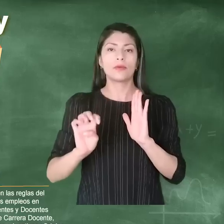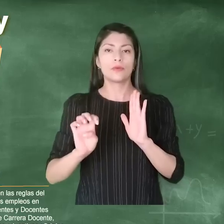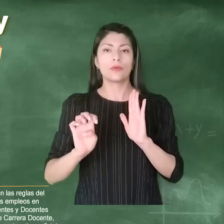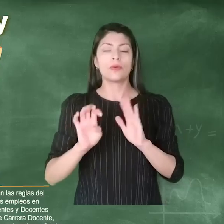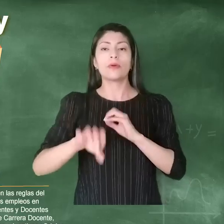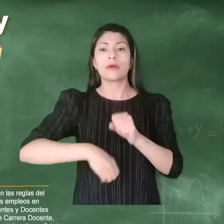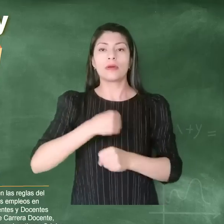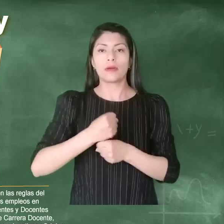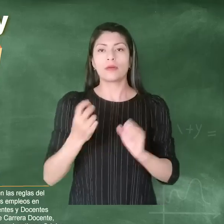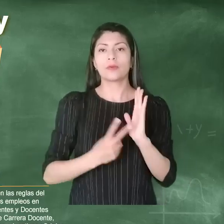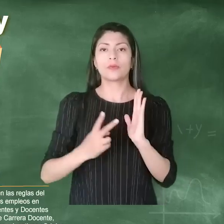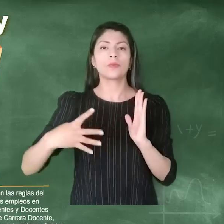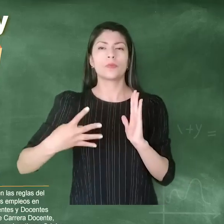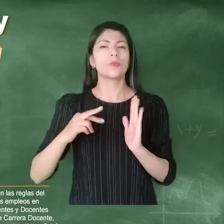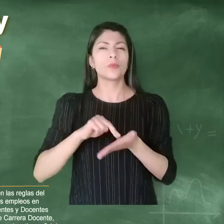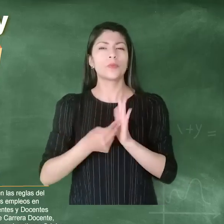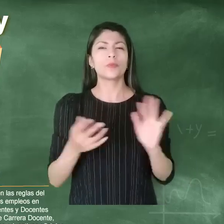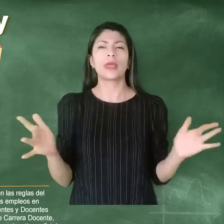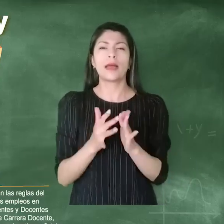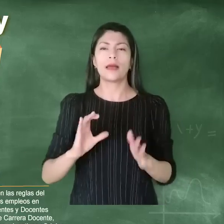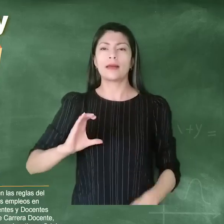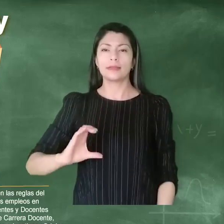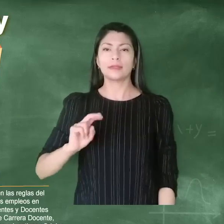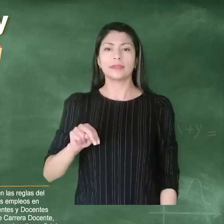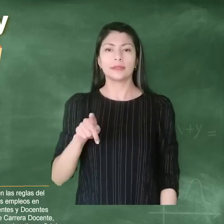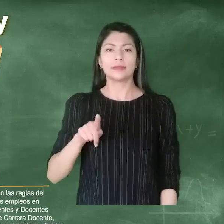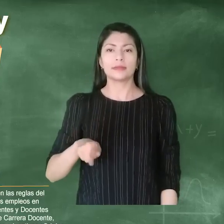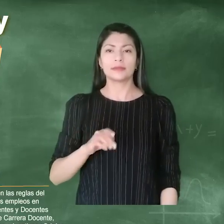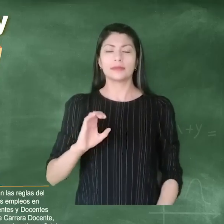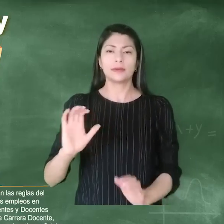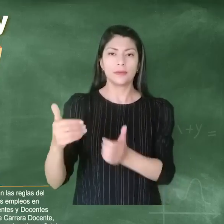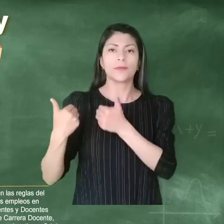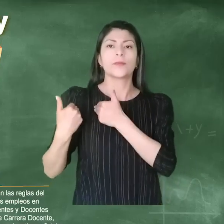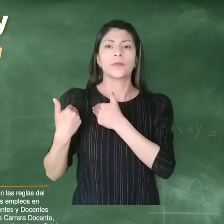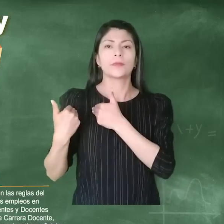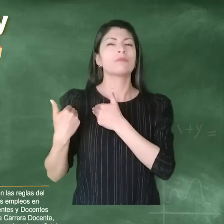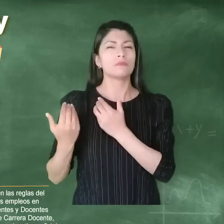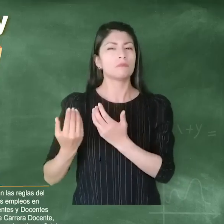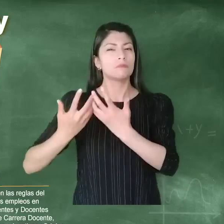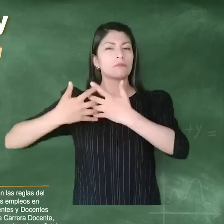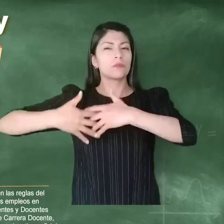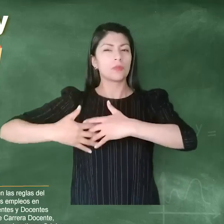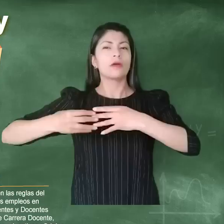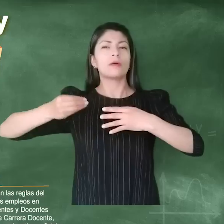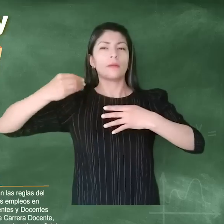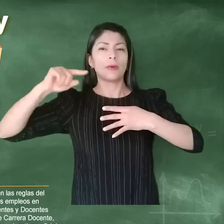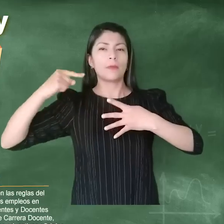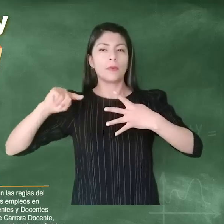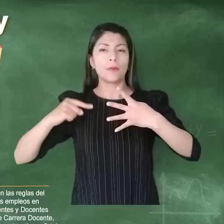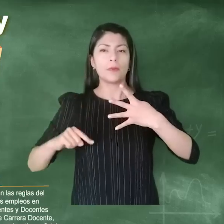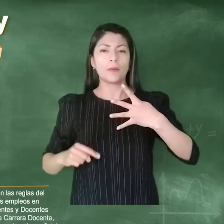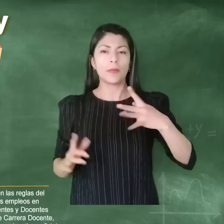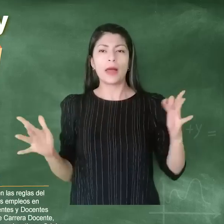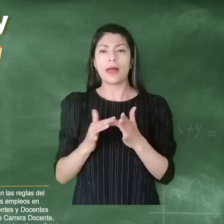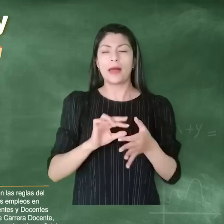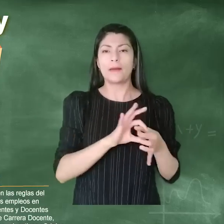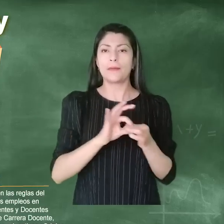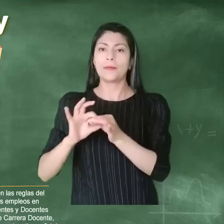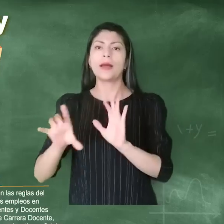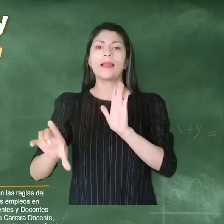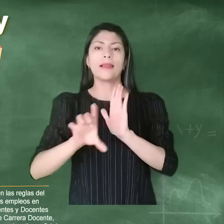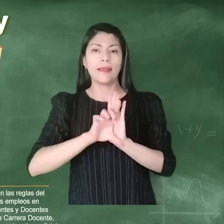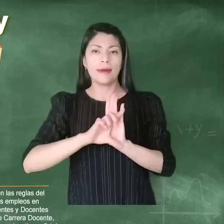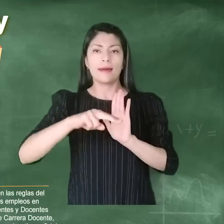Ley 909 de 2004, le corresponde a la CNSC, entre otras funciones, establecer